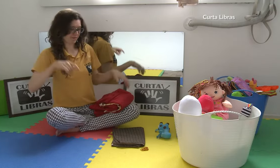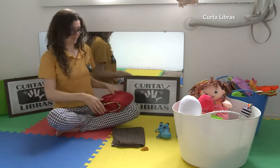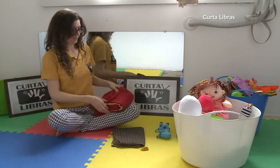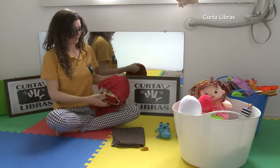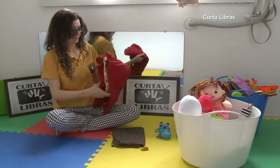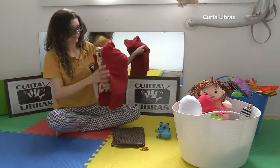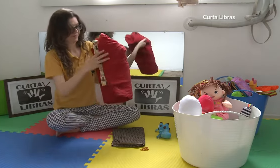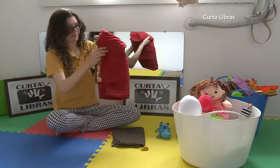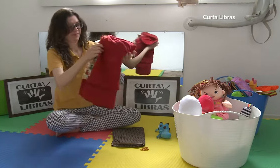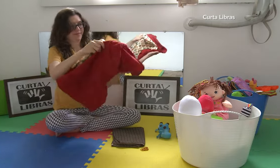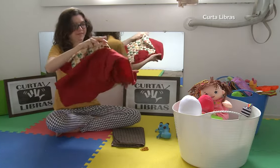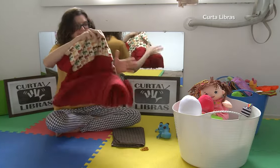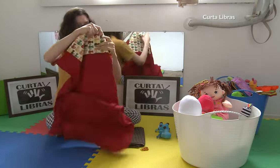Tem esse aqui.